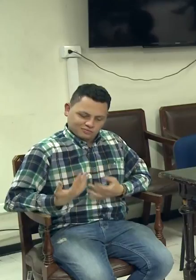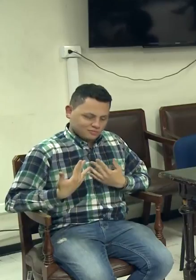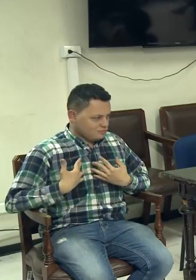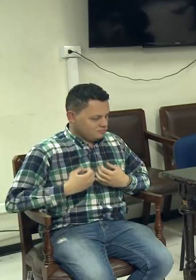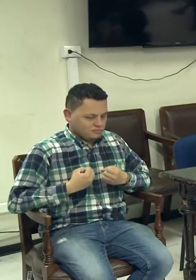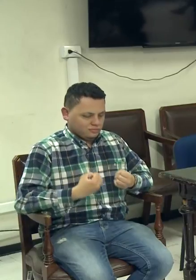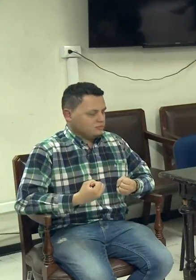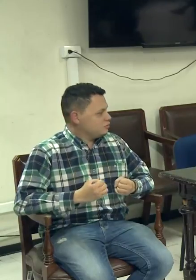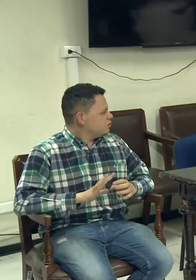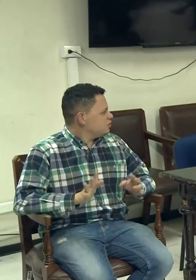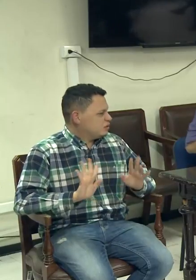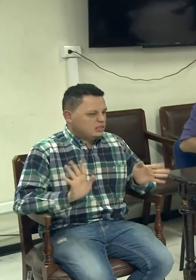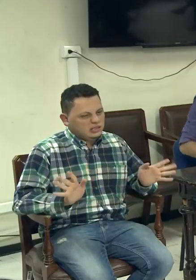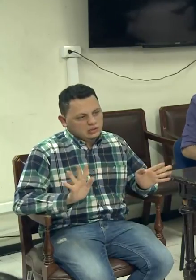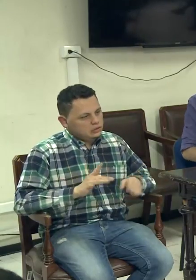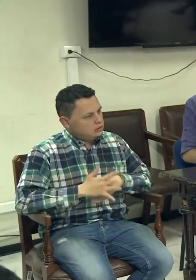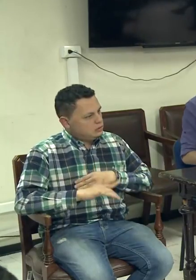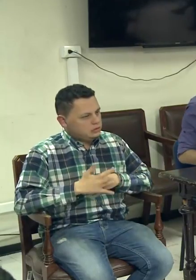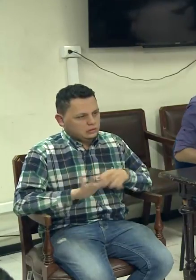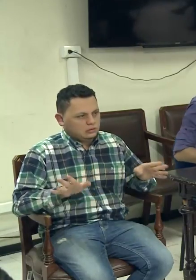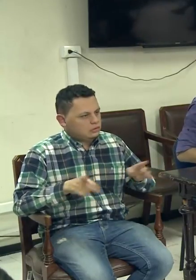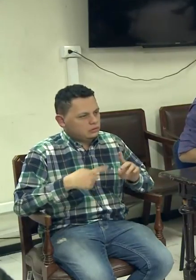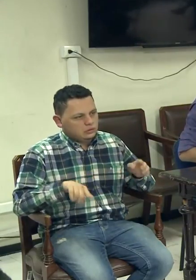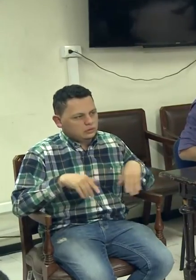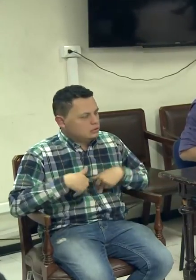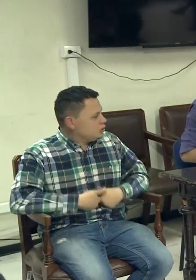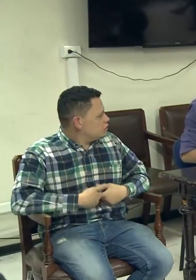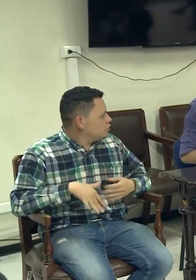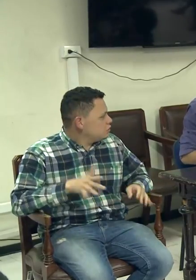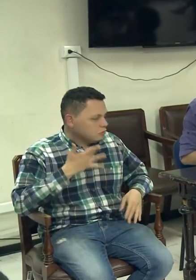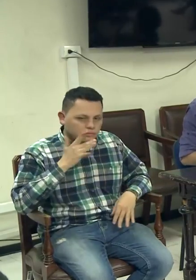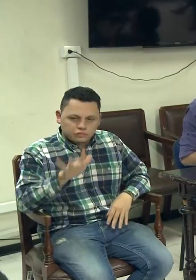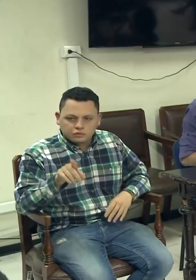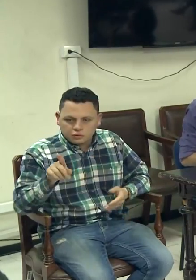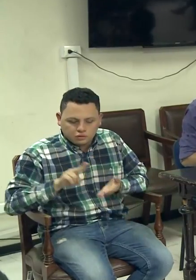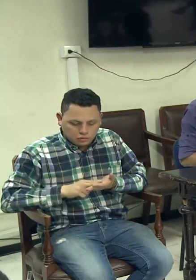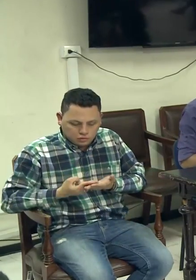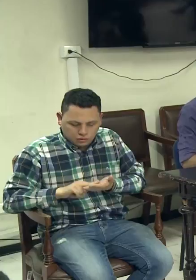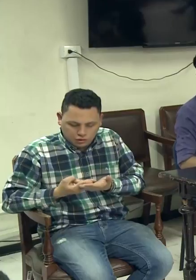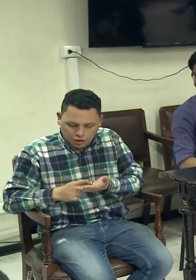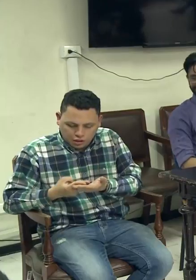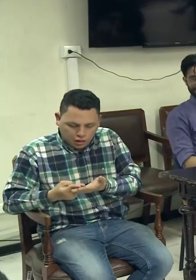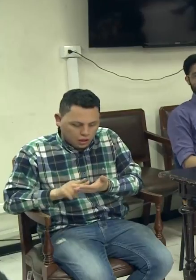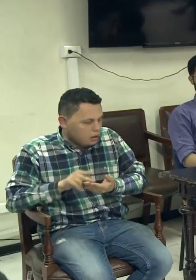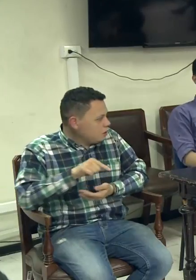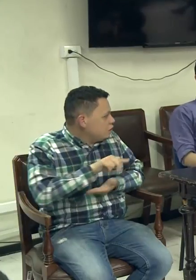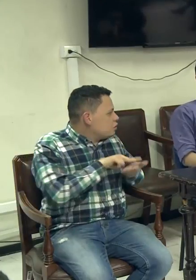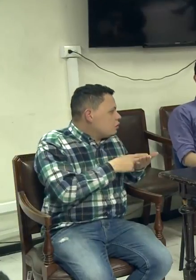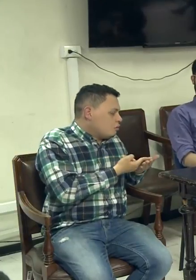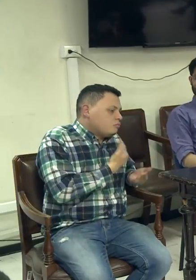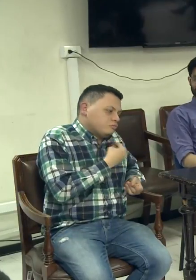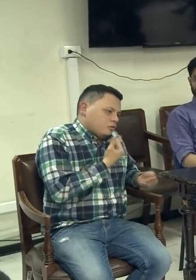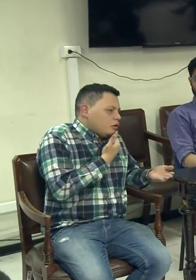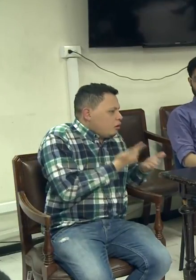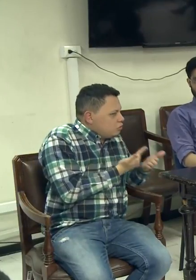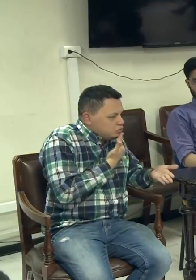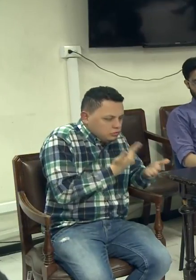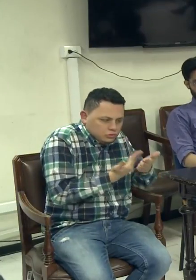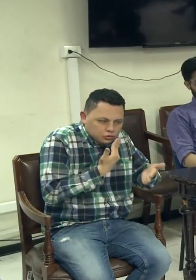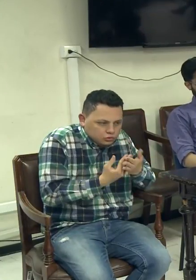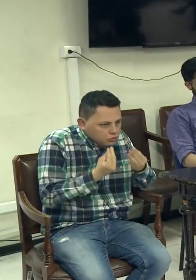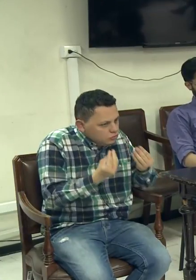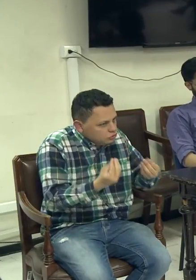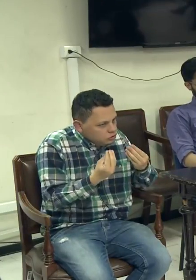Bueno, ya es muy tarde, ya están todos cansados, el pobre, la pobre traductora, a los que agradezco muchísimo,